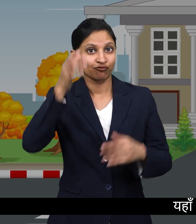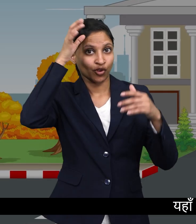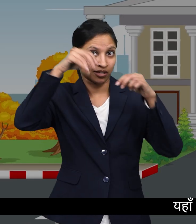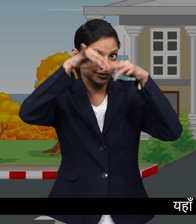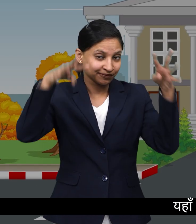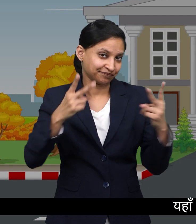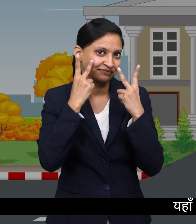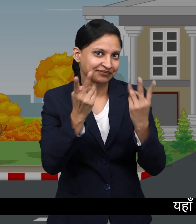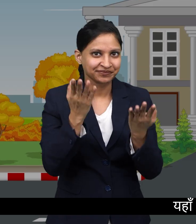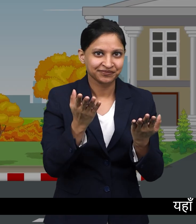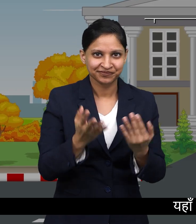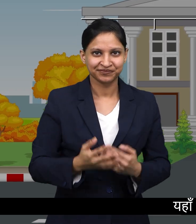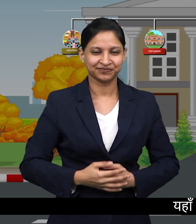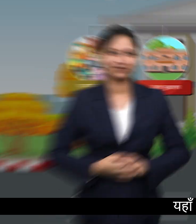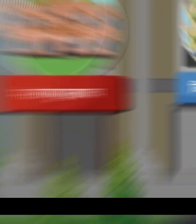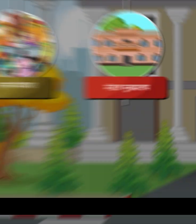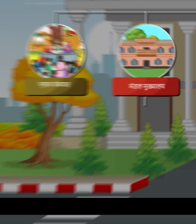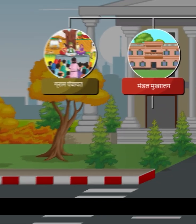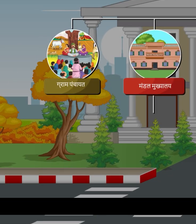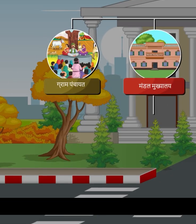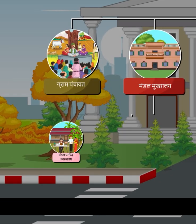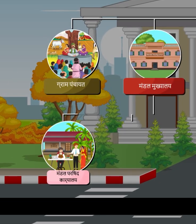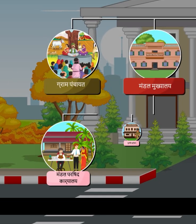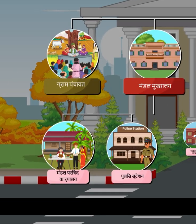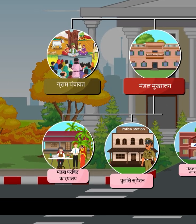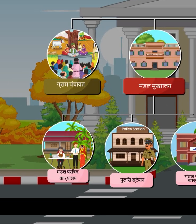यह अवधारणा मानचित्र है।